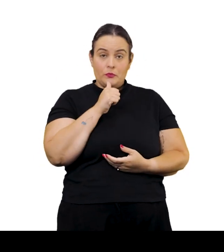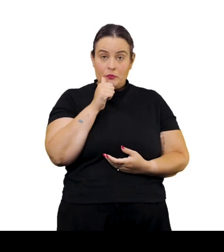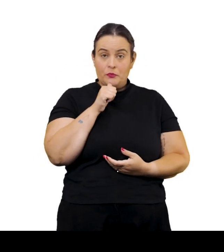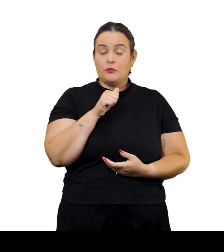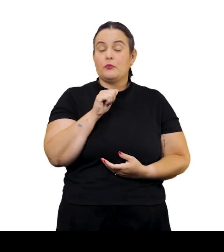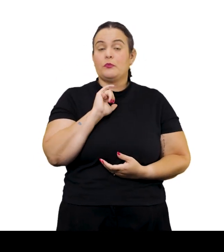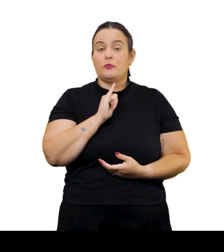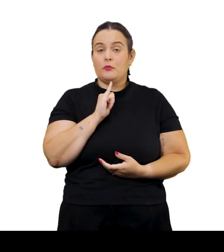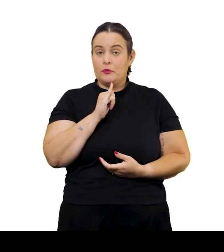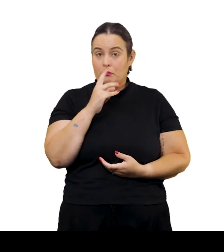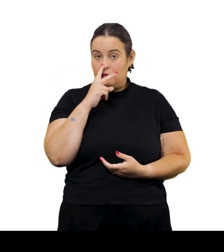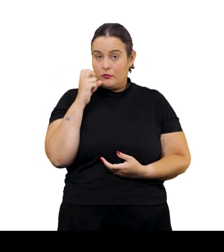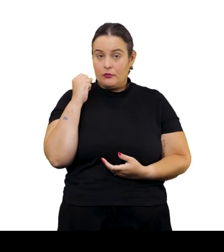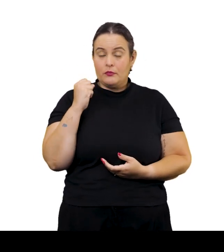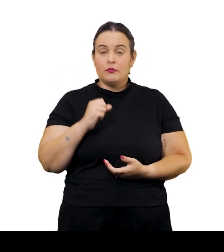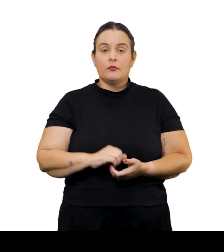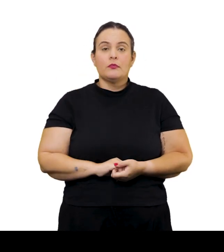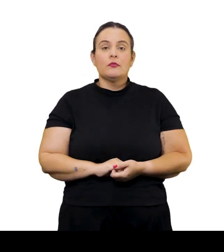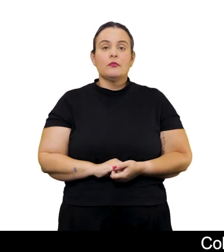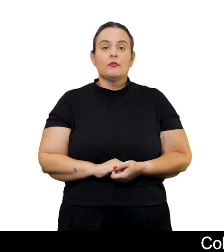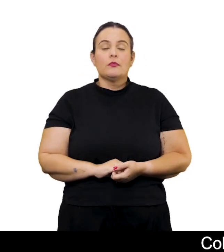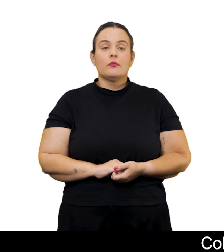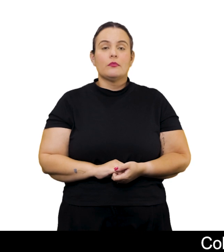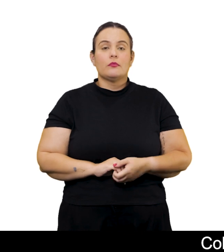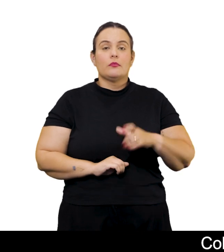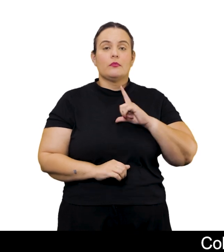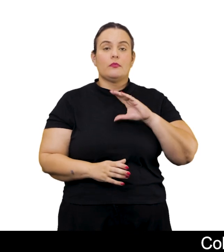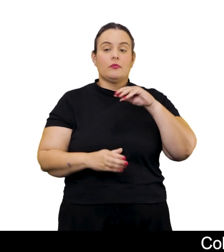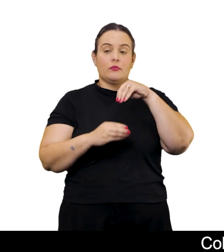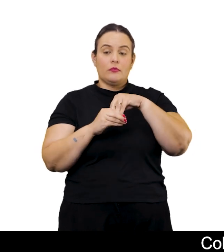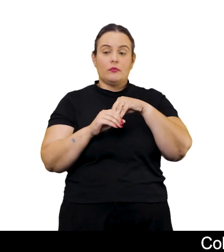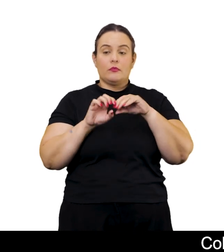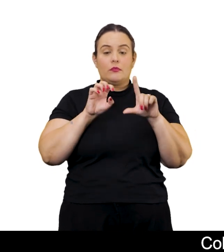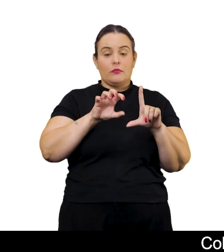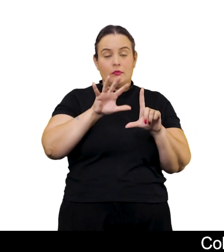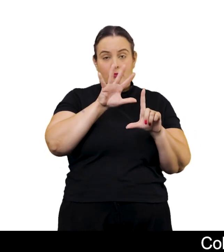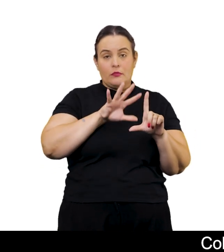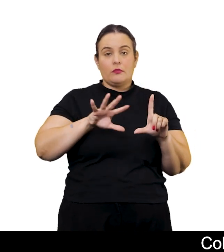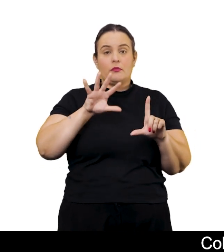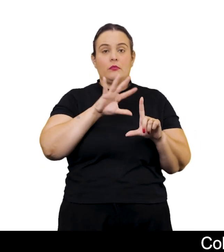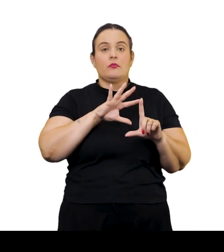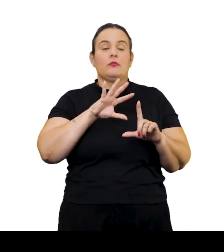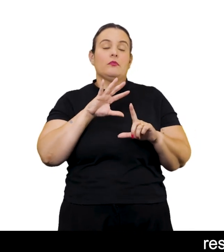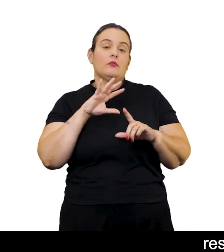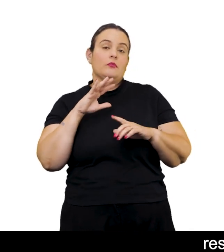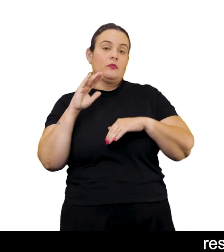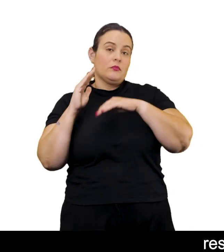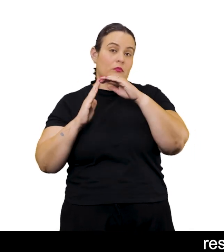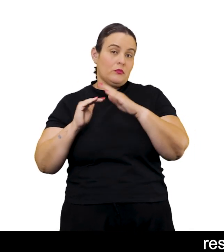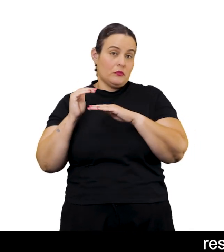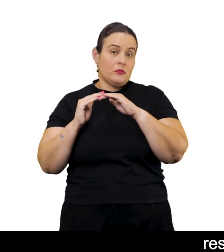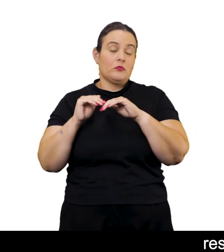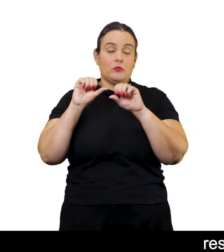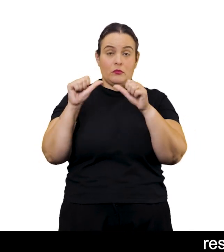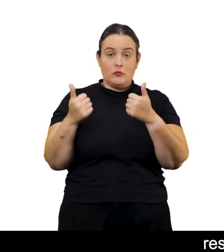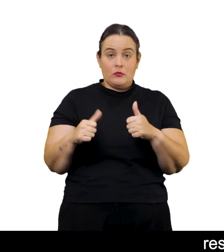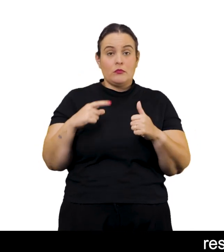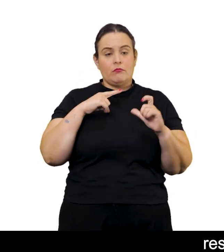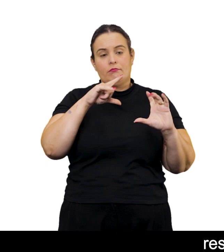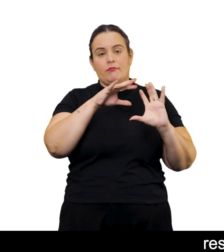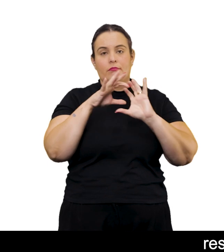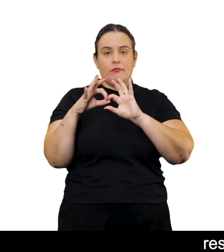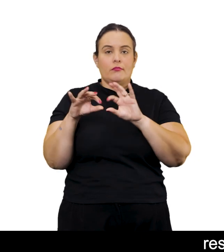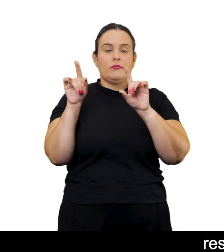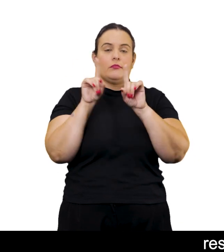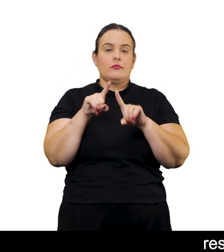suas narrativas dominantes. Colocar esses elementos no centro de uma obra de arte ressignifica seu contexto